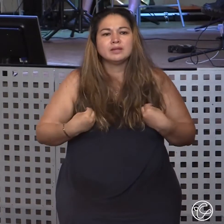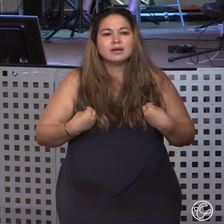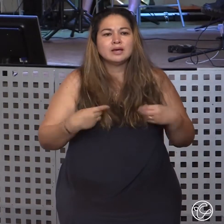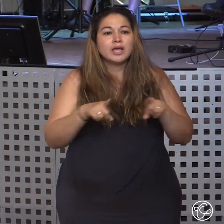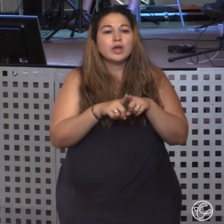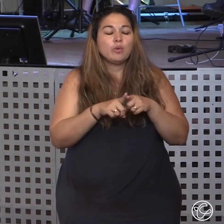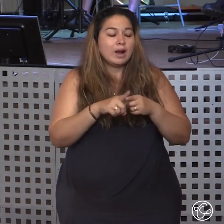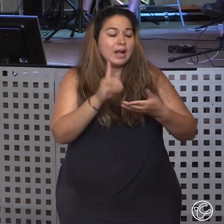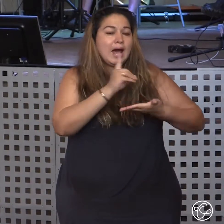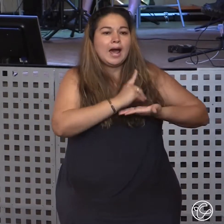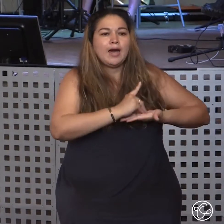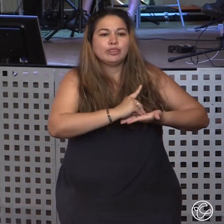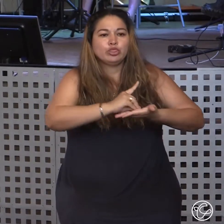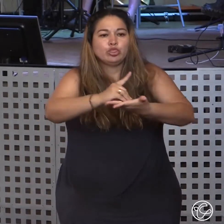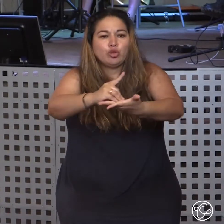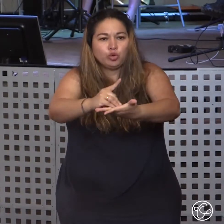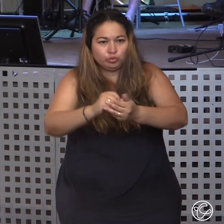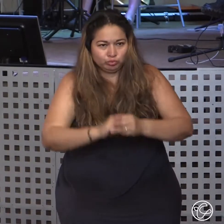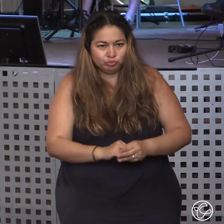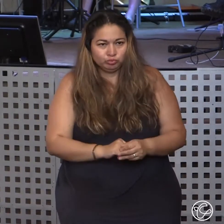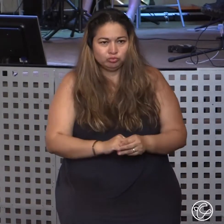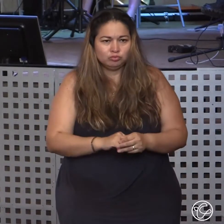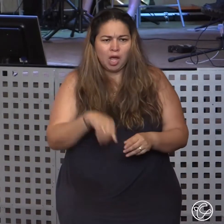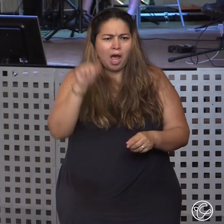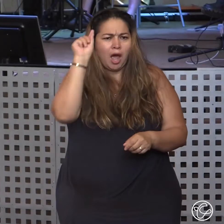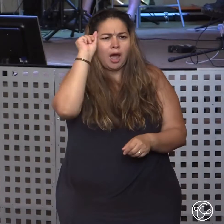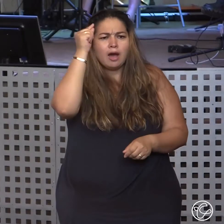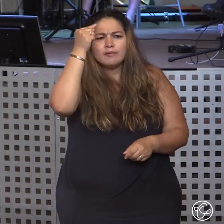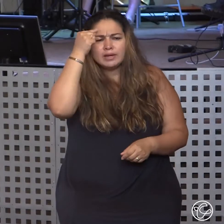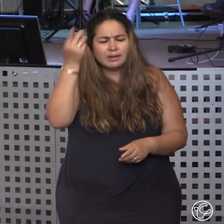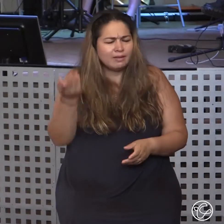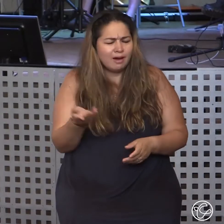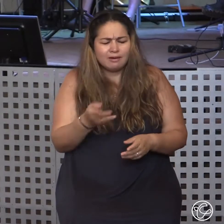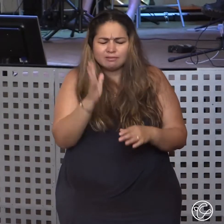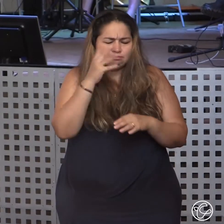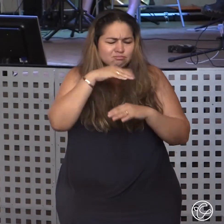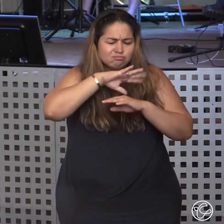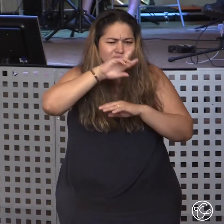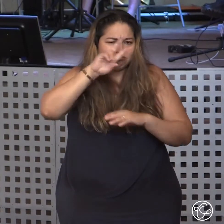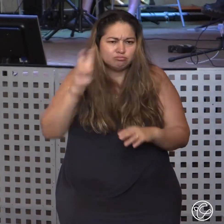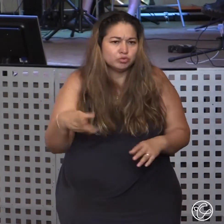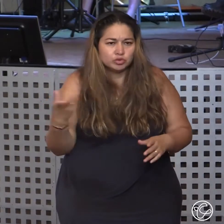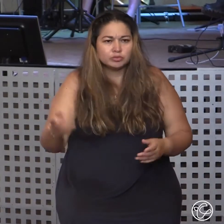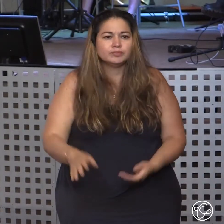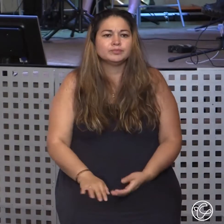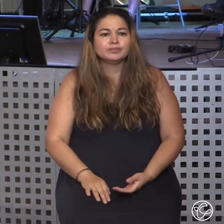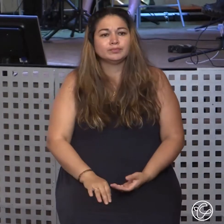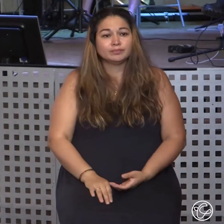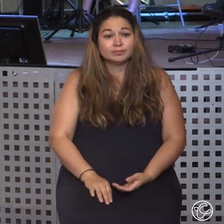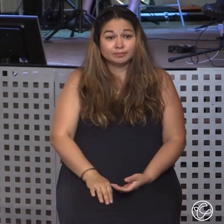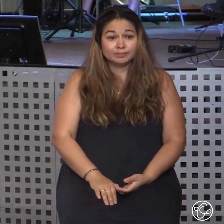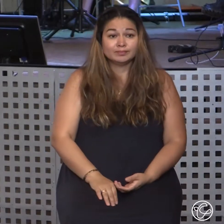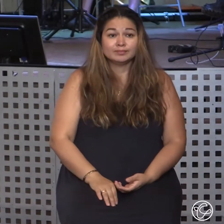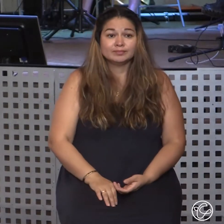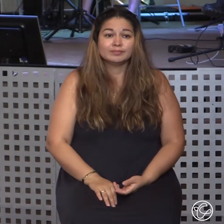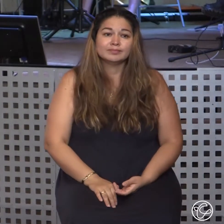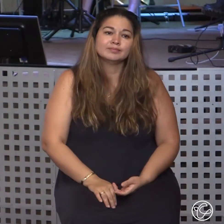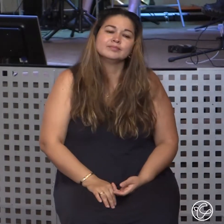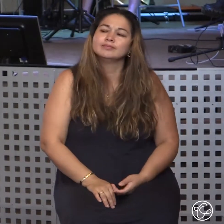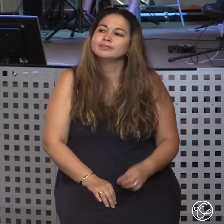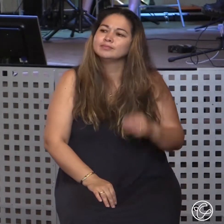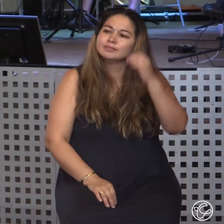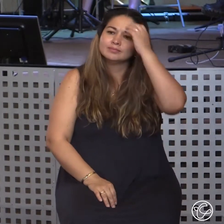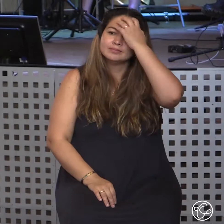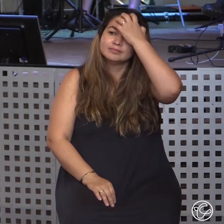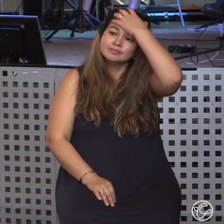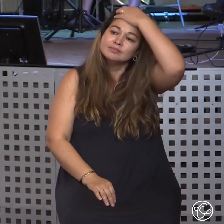frase a la que quiero hacer referencia. Ya no había forma de controlarlo. Eso dice esta versión.